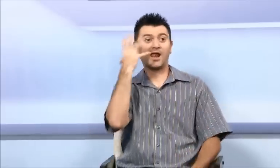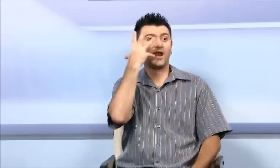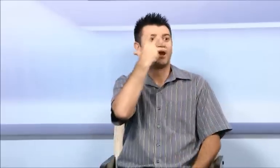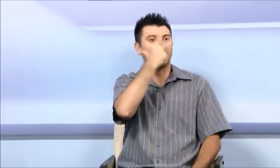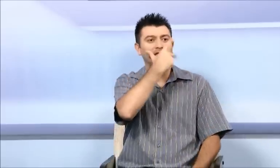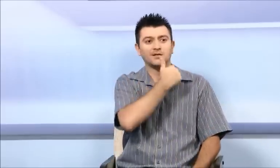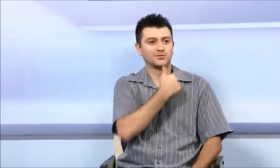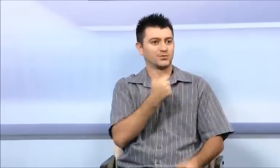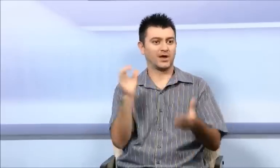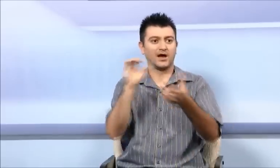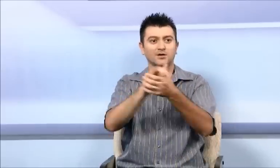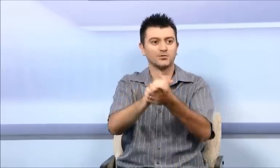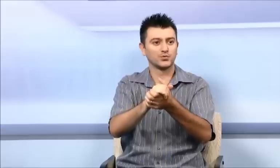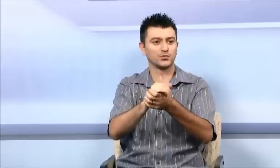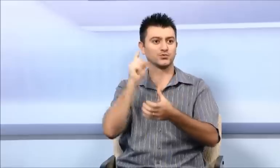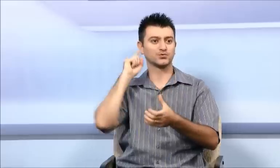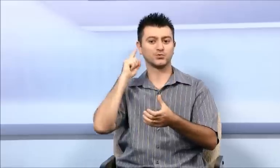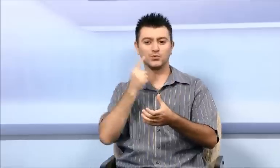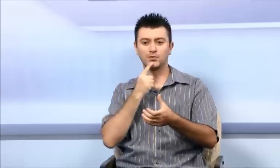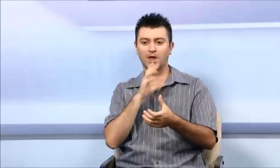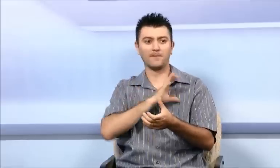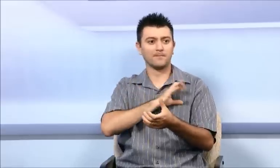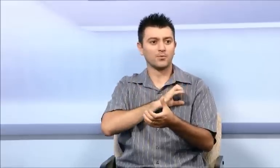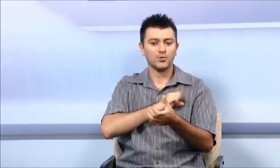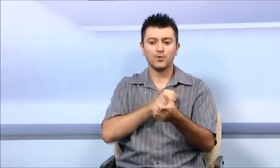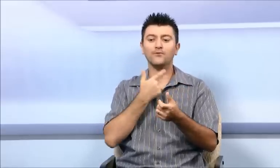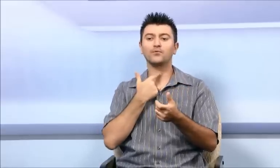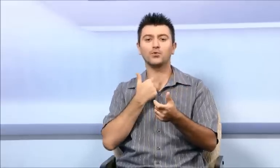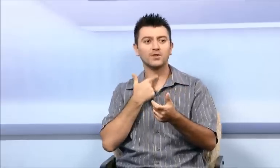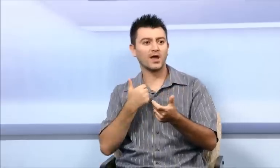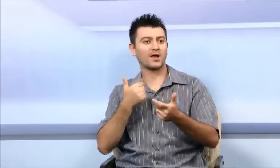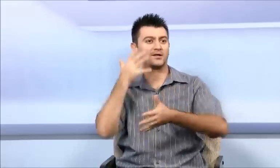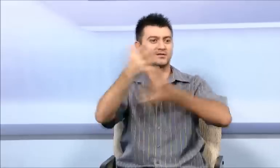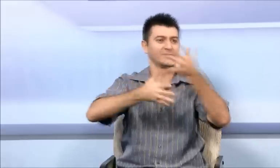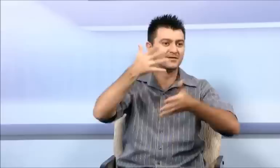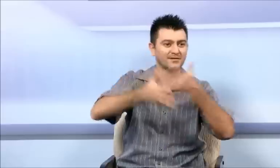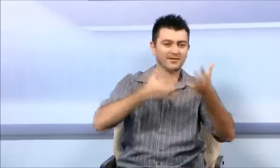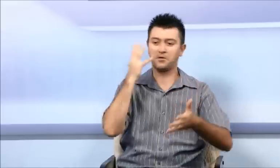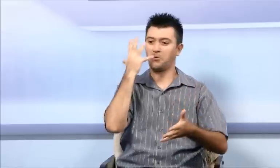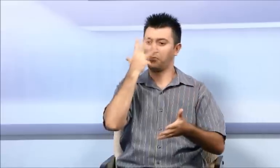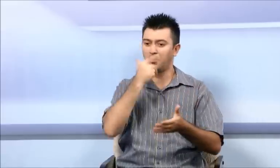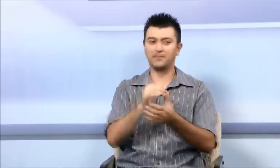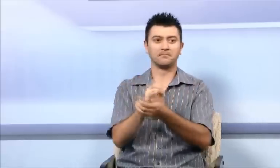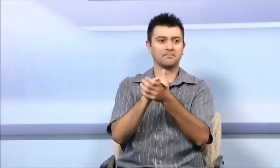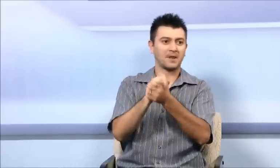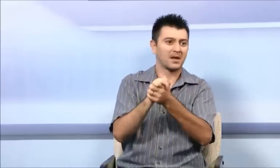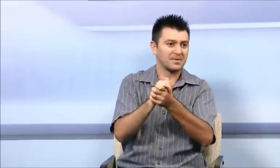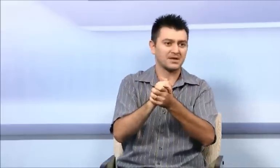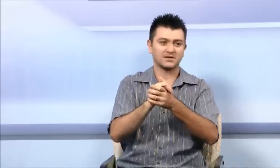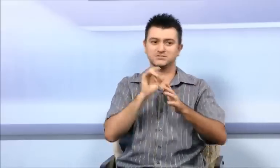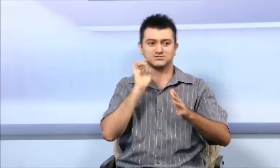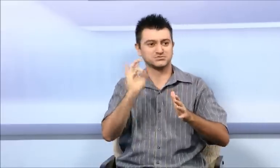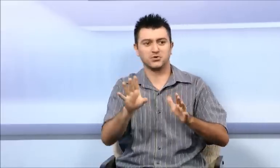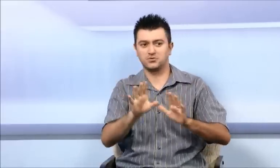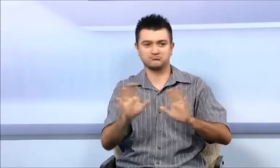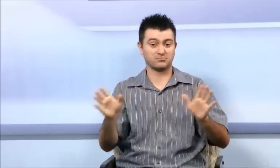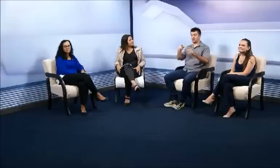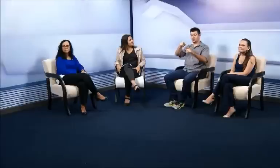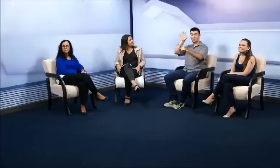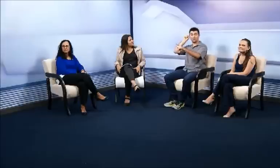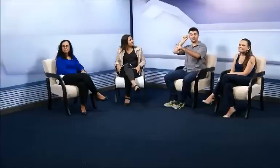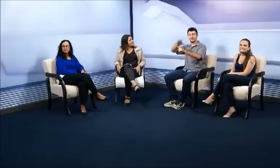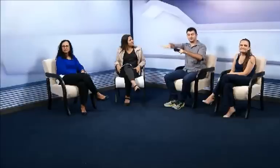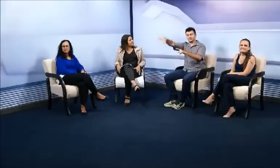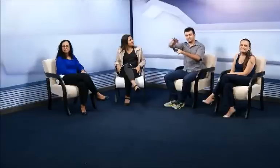Então, a maioria das pessoas fala, que bonito, os dois são casados, ele é surdo, ama ela, que legal. Se conversam com língua